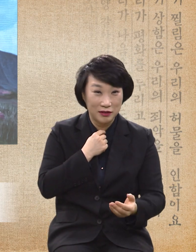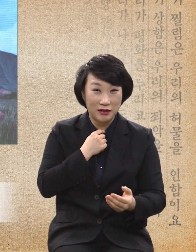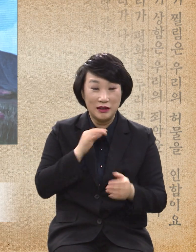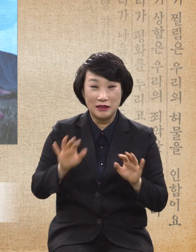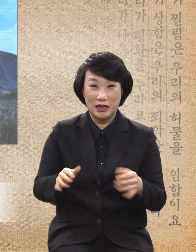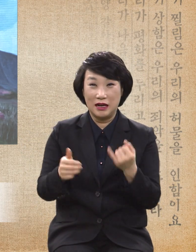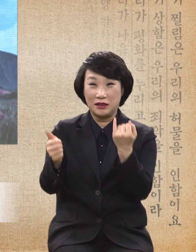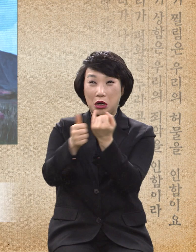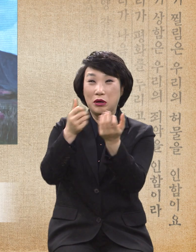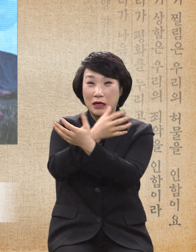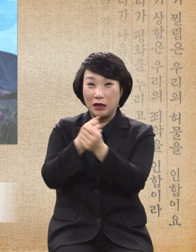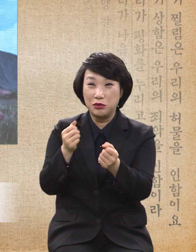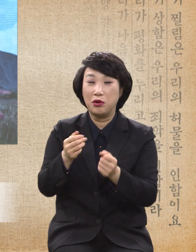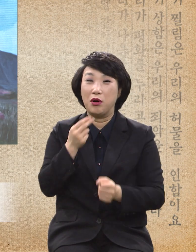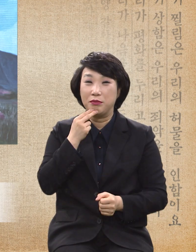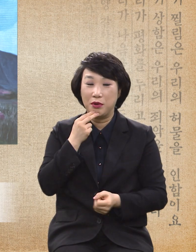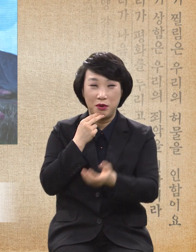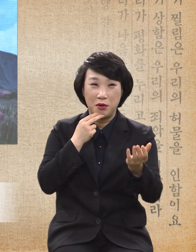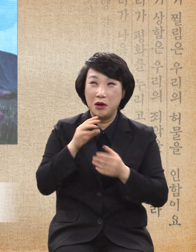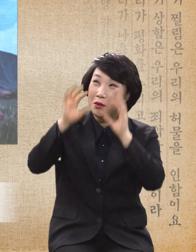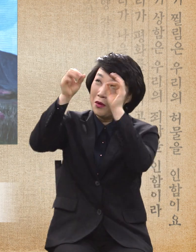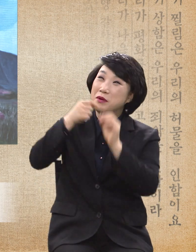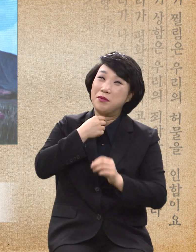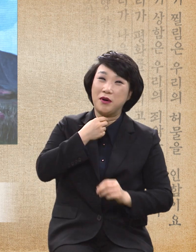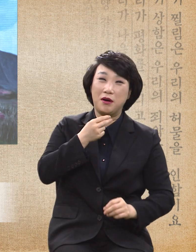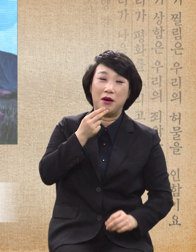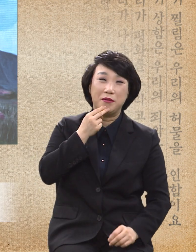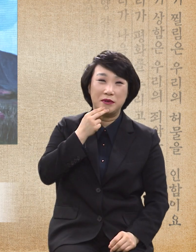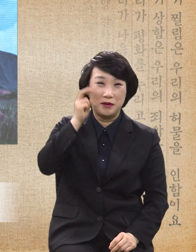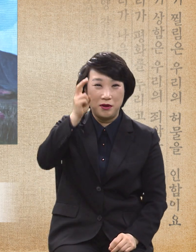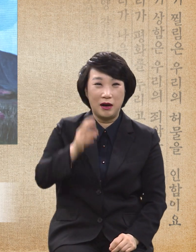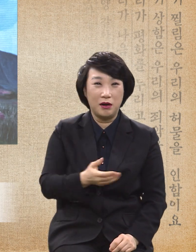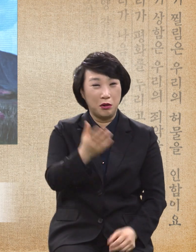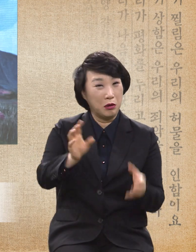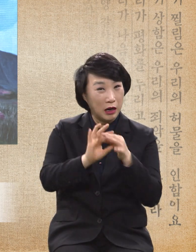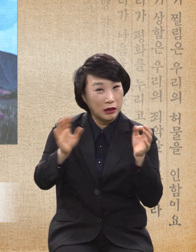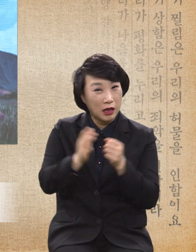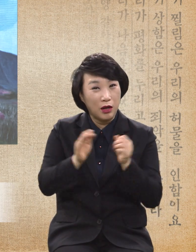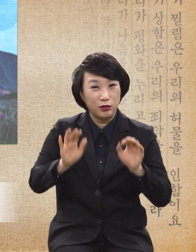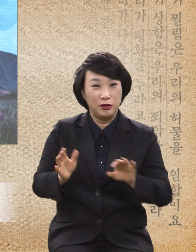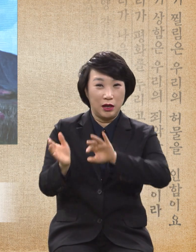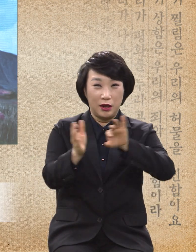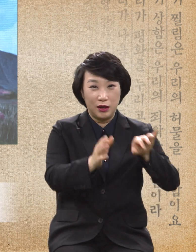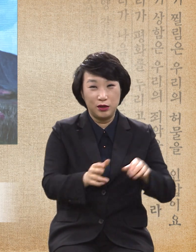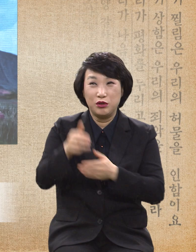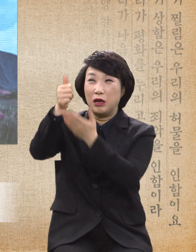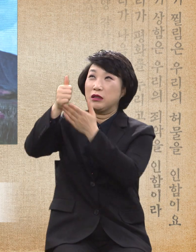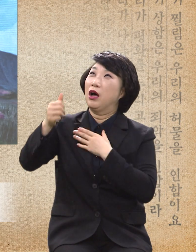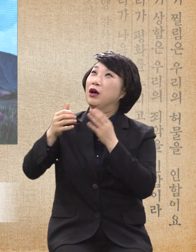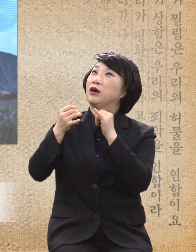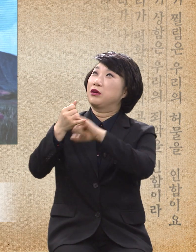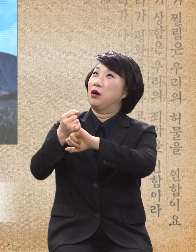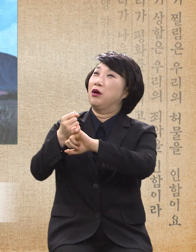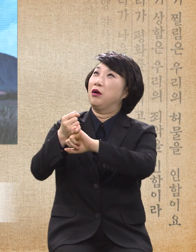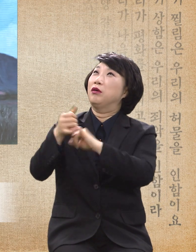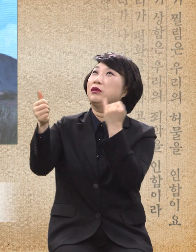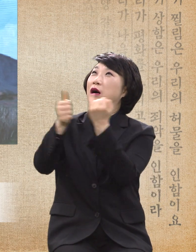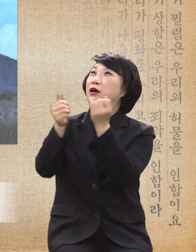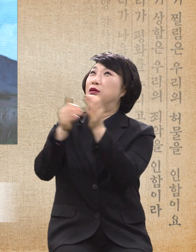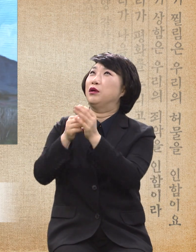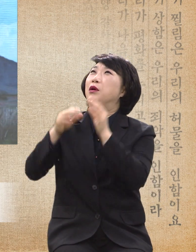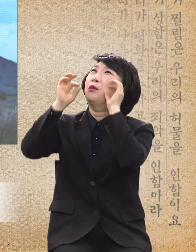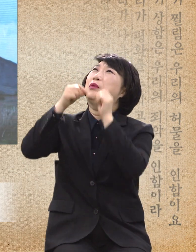정문한 사이가 아니면 안 보고 싶겠지. 상관없으니까. 그러나 주님과 나와 정문한 사이라면 보고